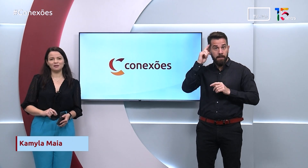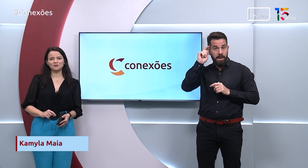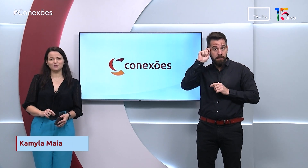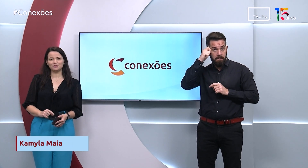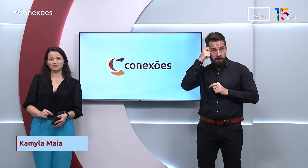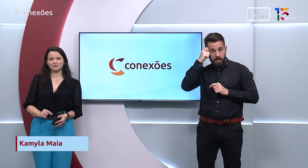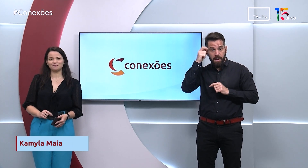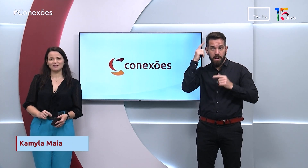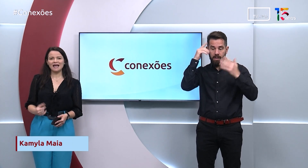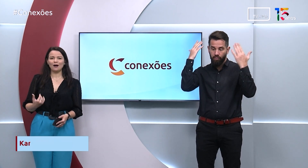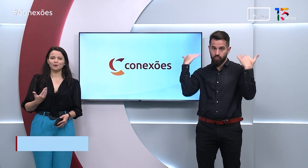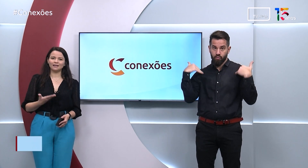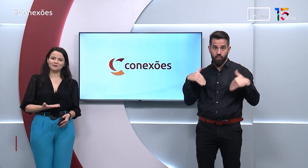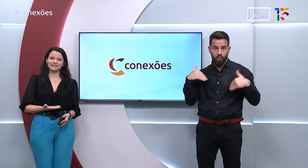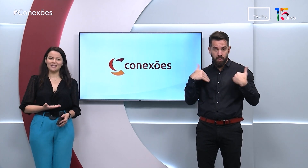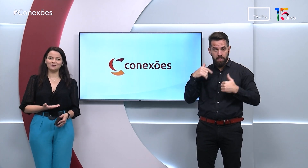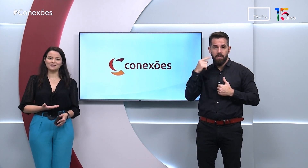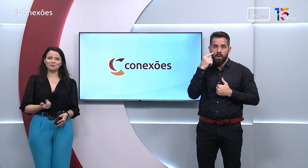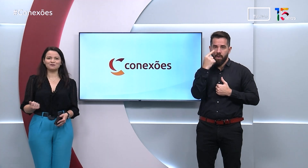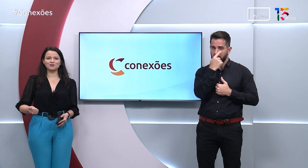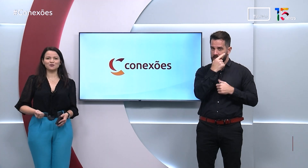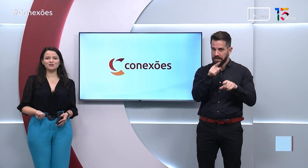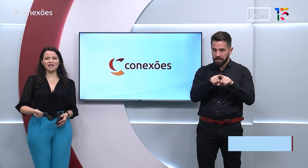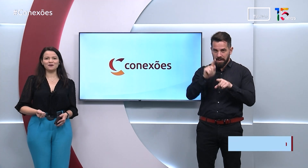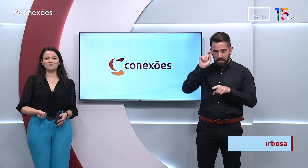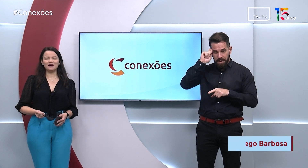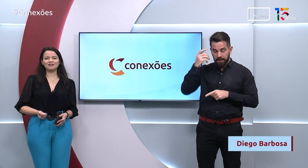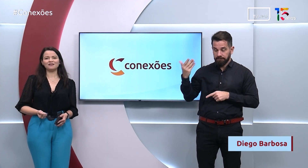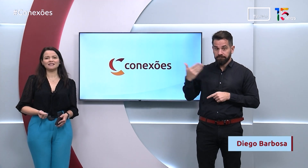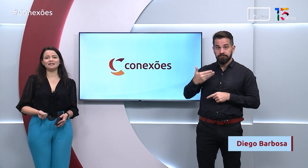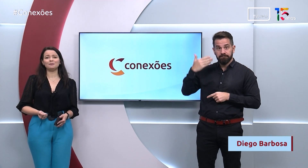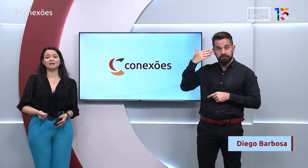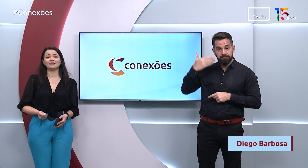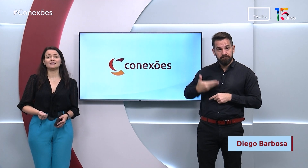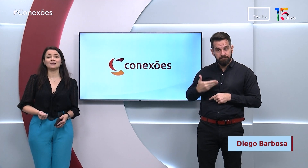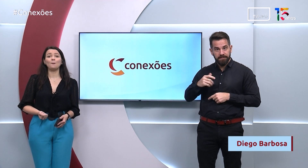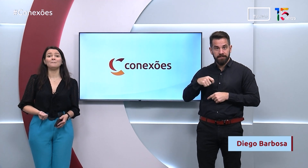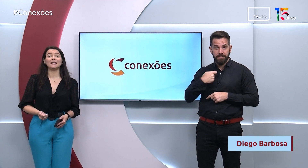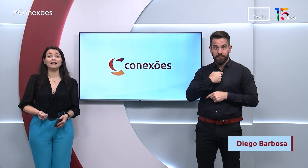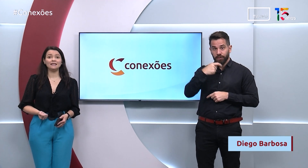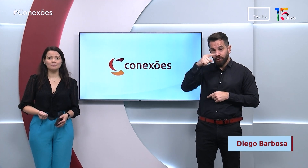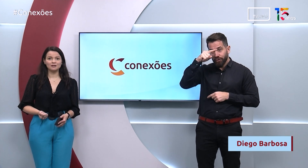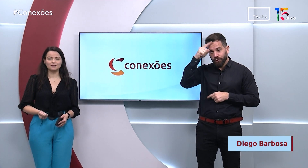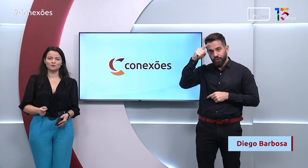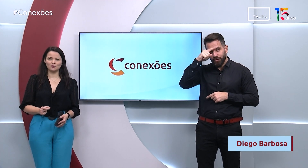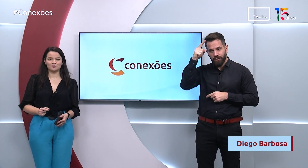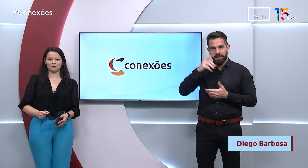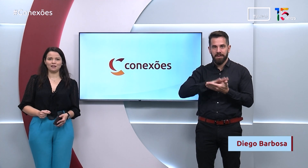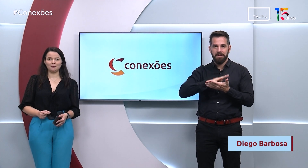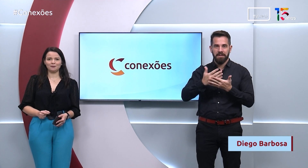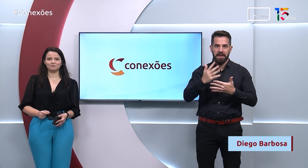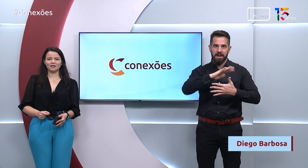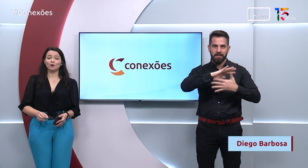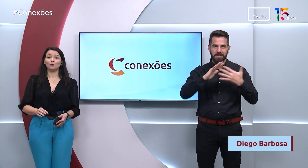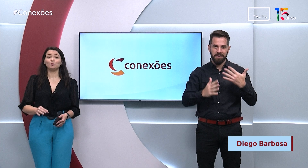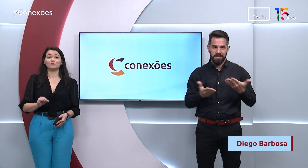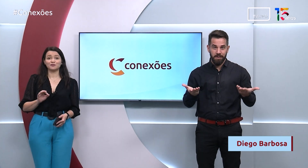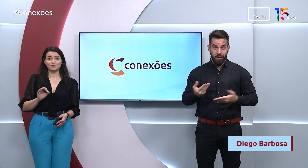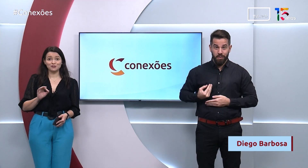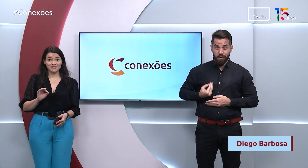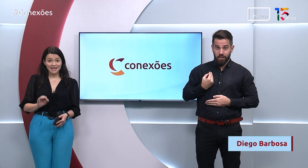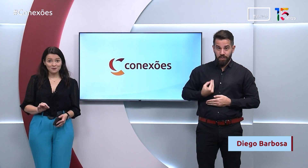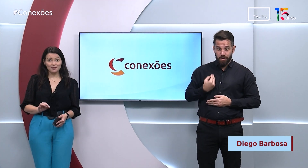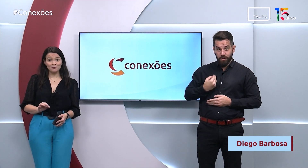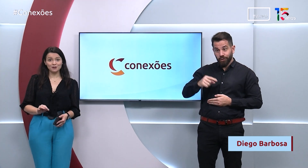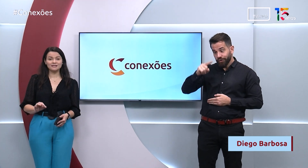olhos também escuros. Ao meu lado esquerdo está o professor Diego, que faz a interpretação para Libras no nosso programa. O